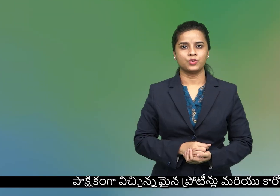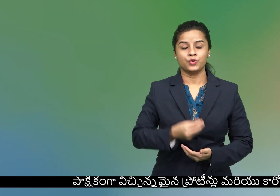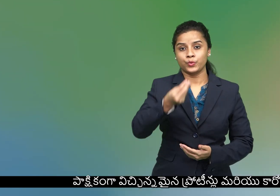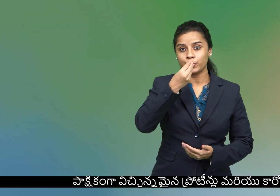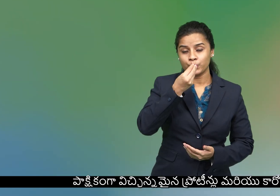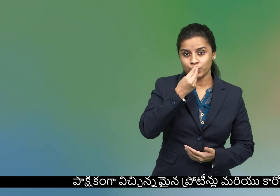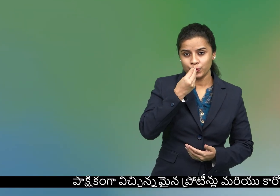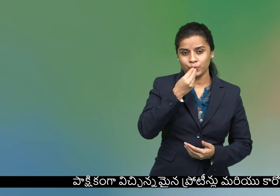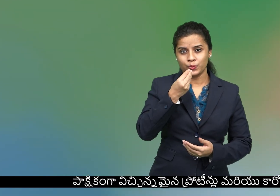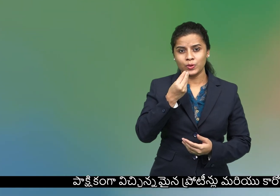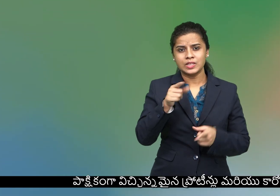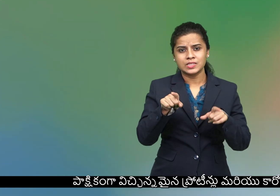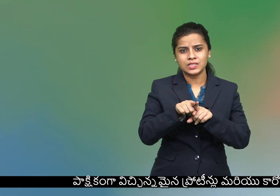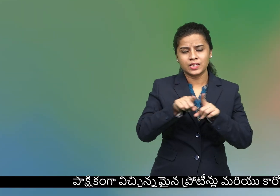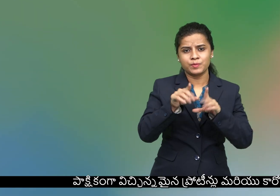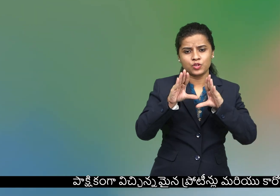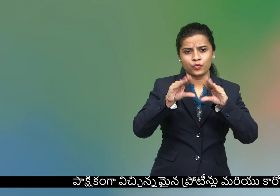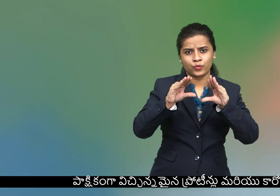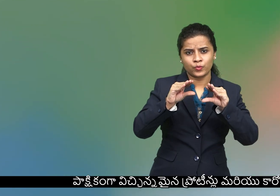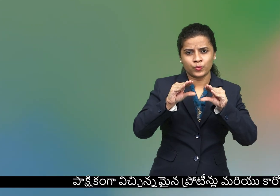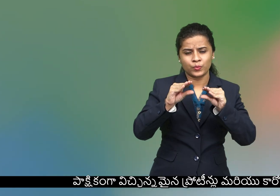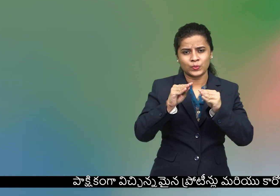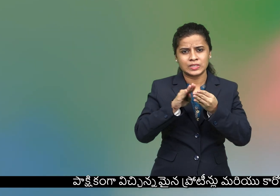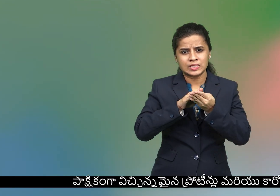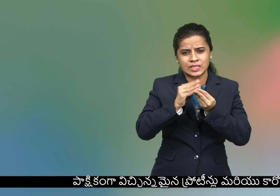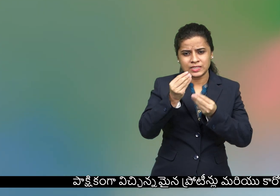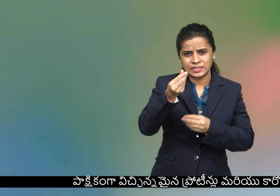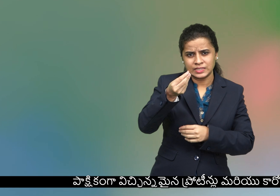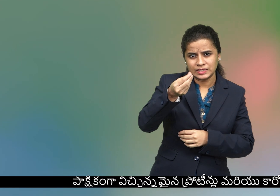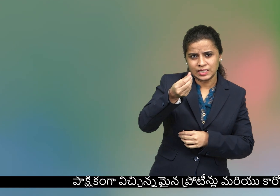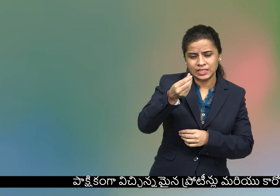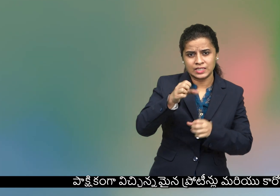పాక్షికంగా విచ్ఛిన్నమైన ప్రోటీన్లు మరియు కార్బోహైడ్రేట్ల